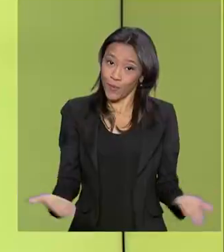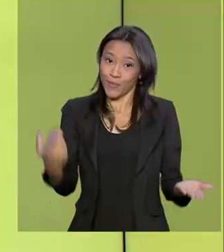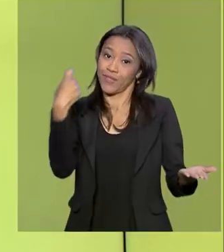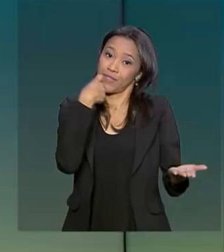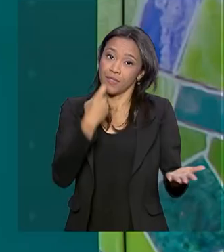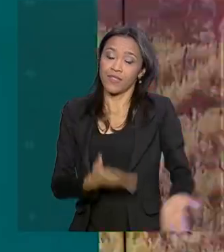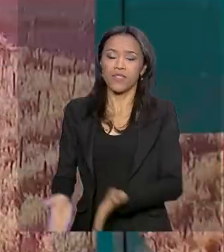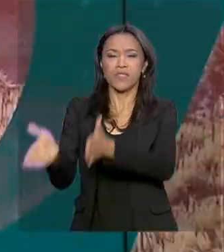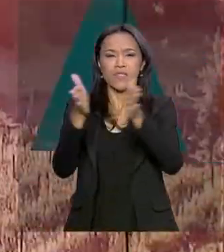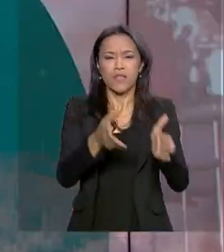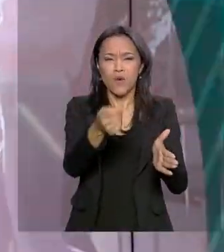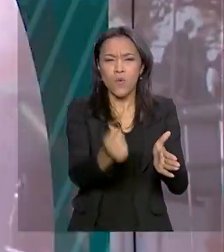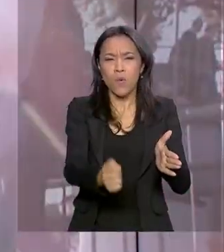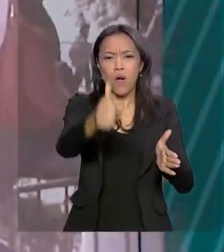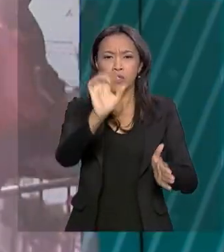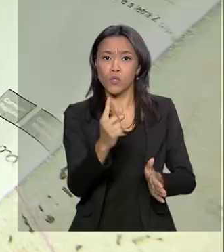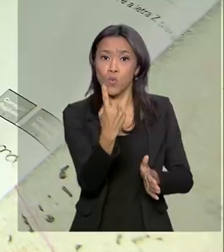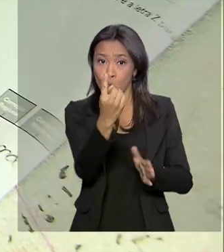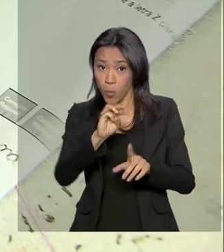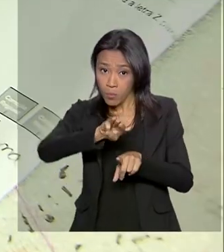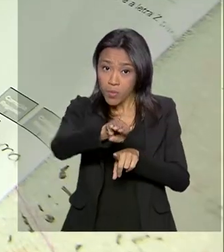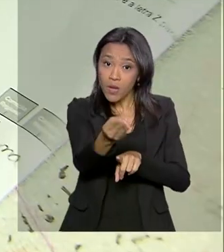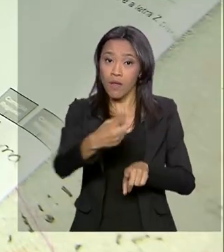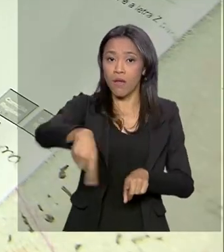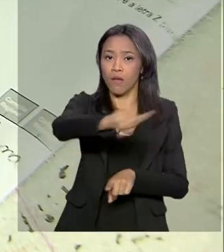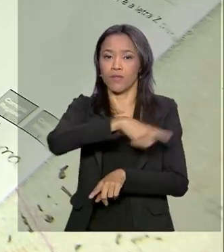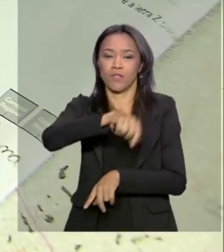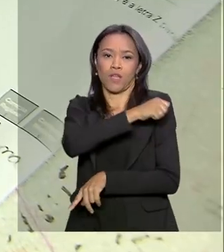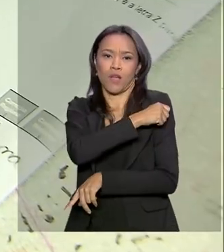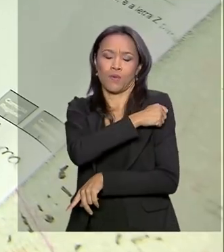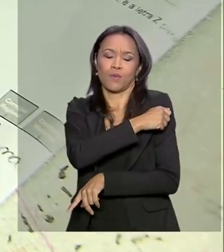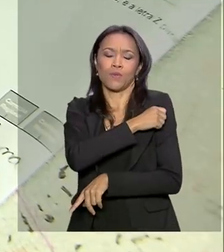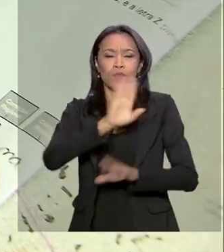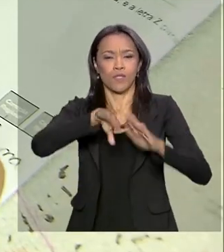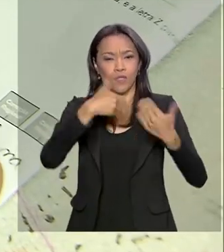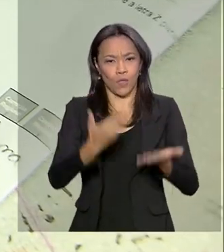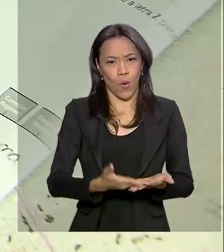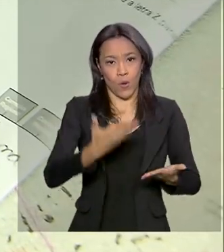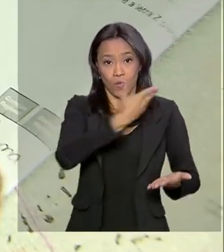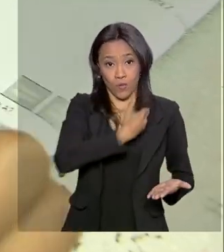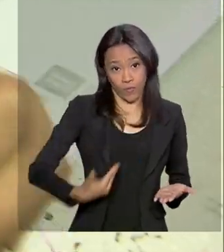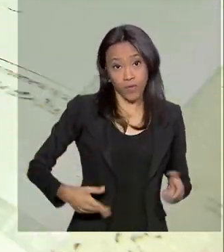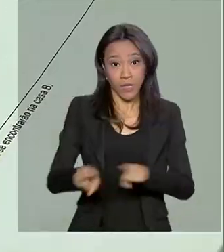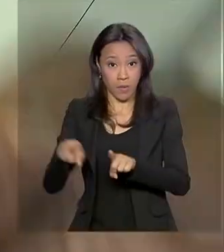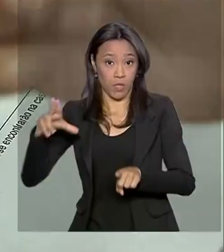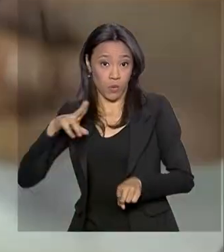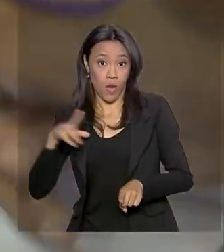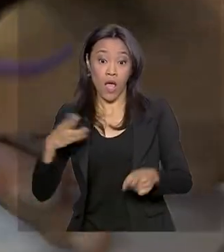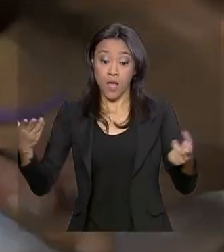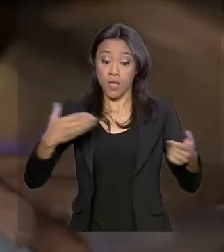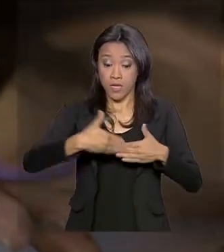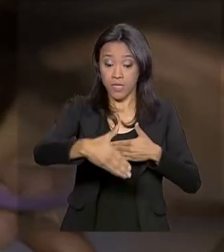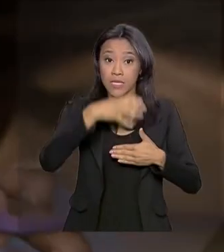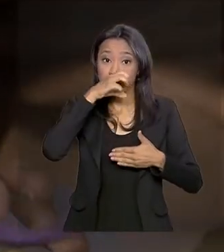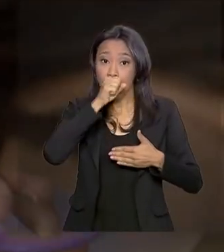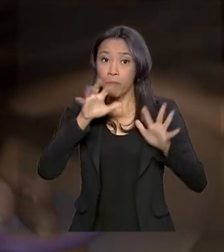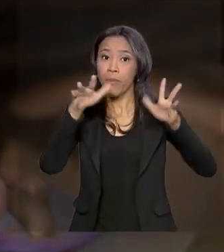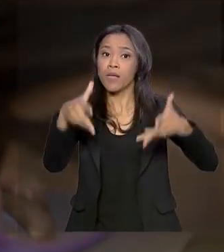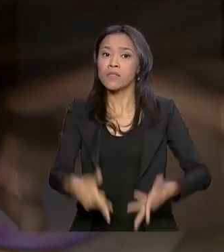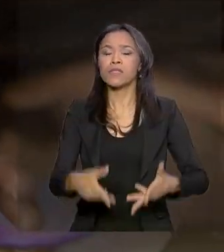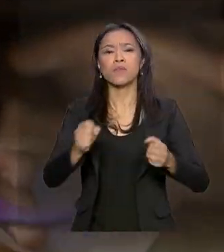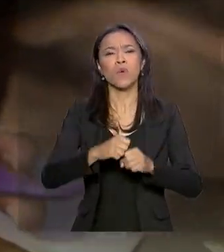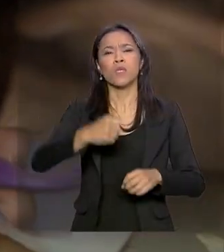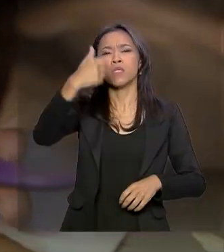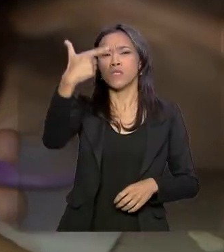quase um milhão de alunos de escolas públicas e privadas participam neste sábado da segunda fase da olimpíada